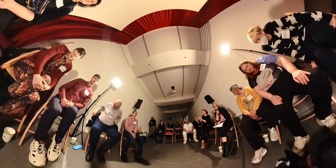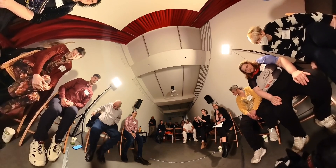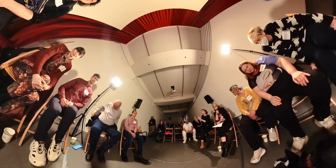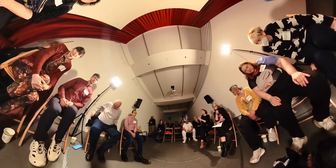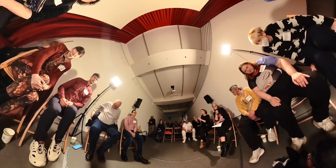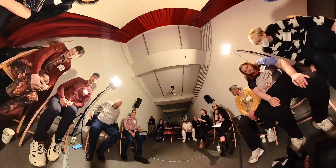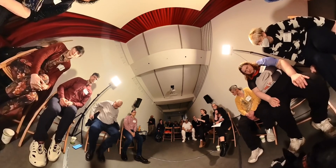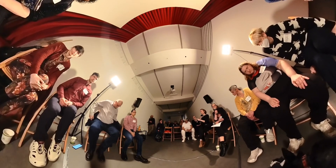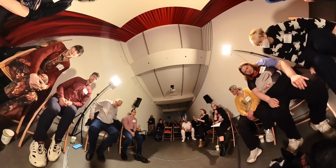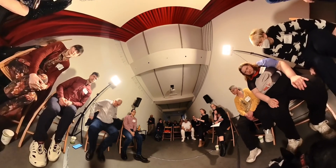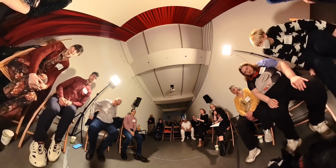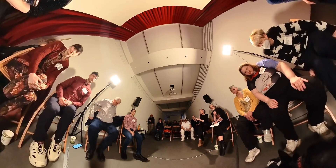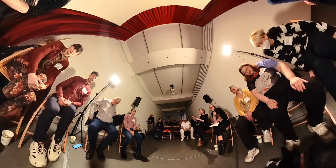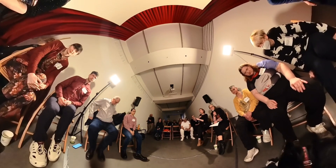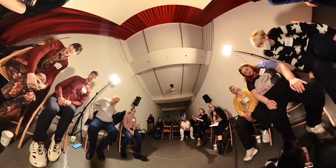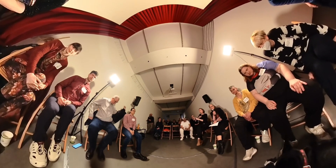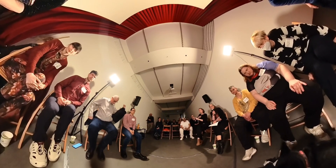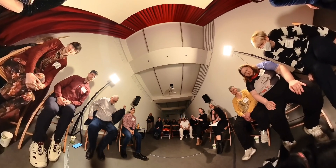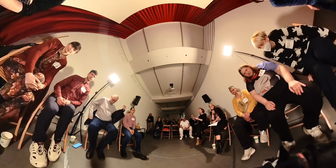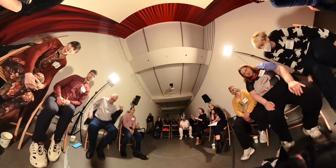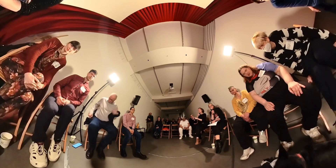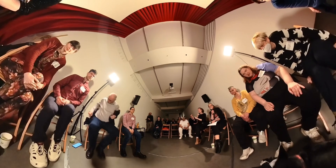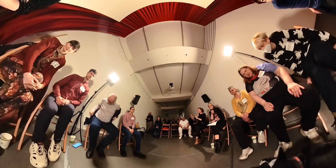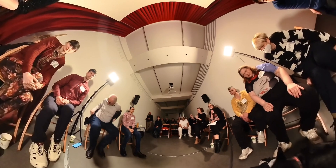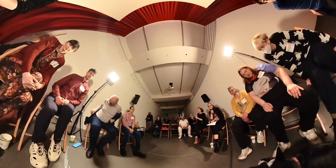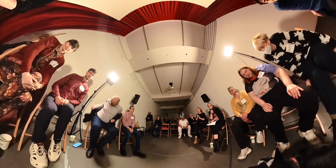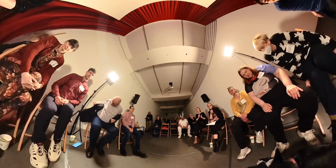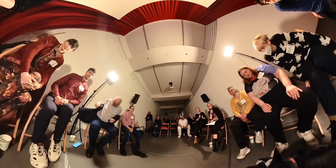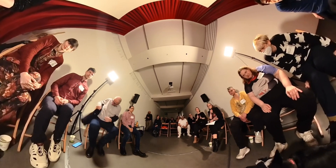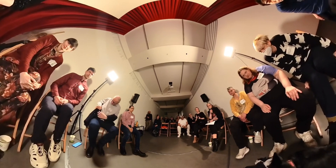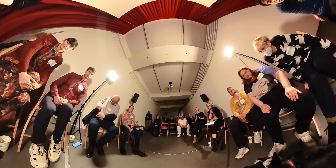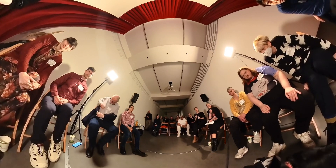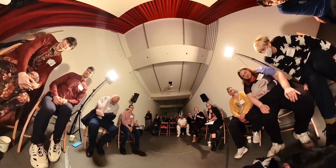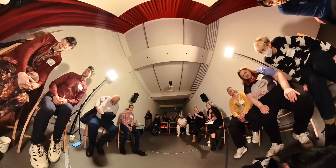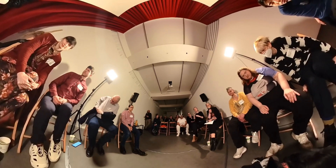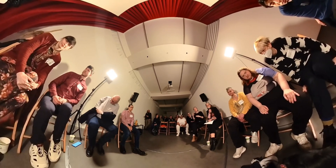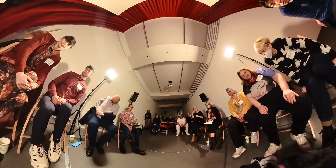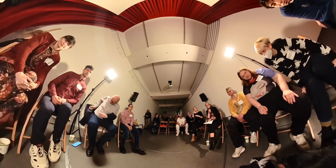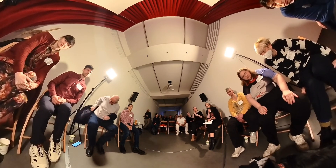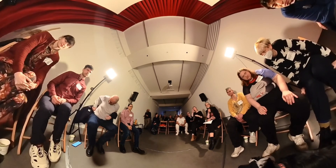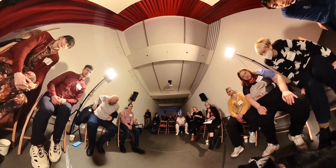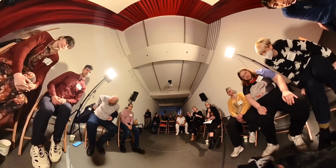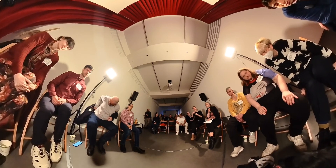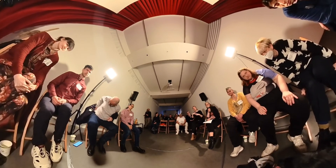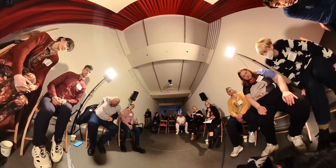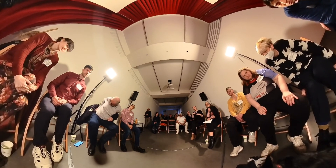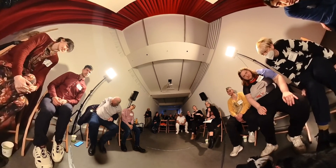další možnosti a to zapojení Meka a Terezie vlastně